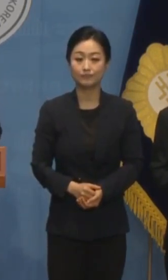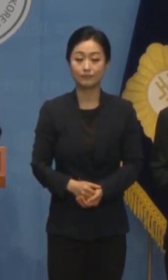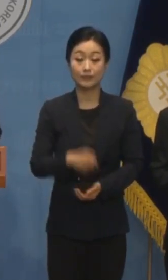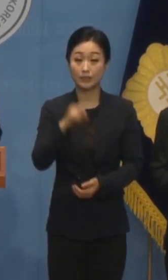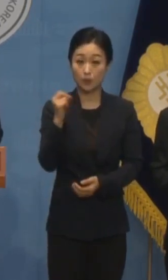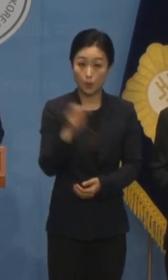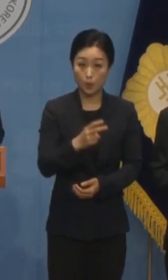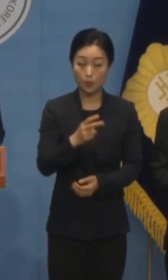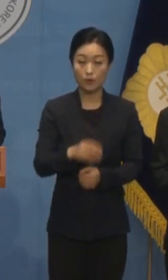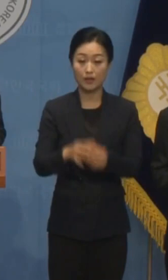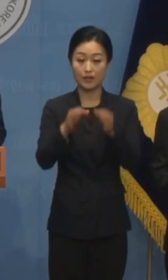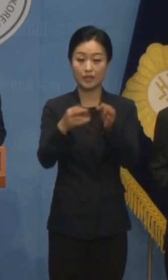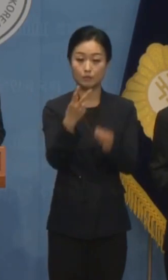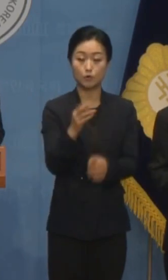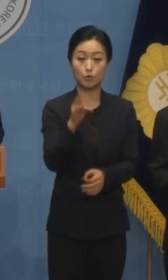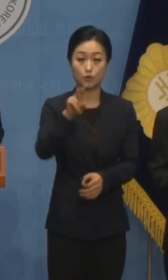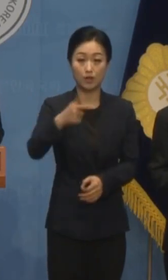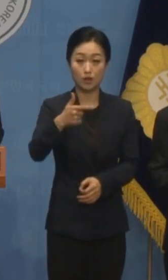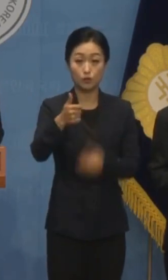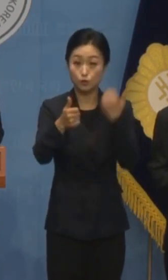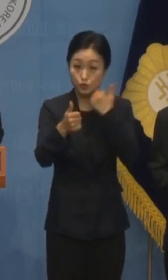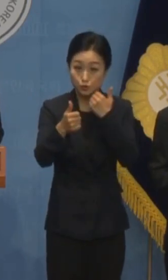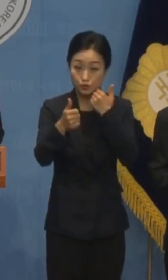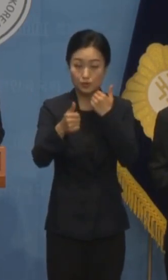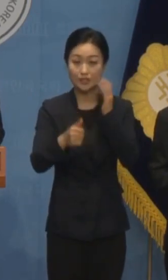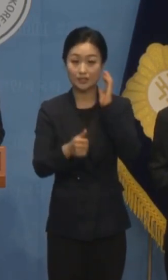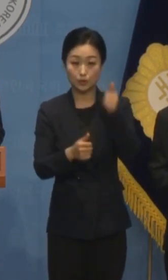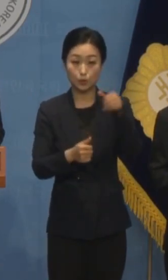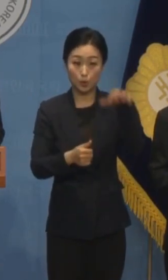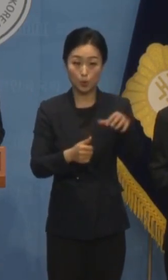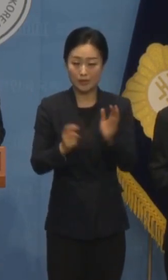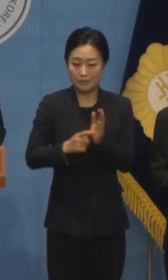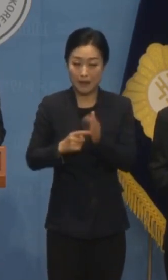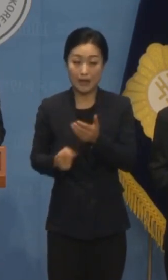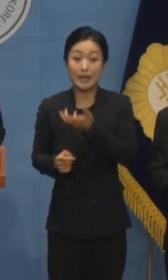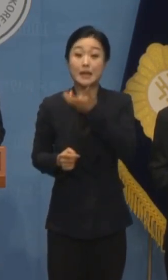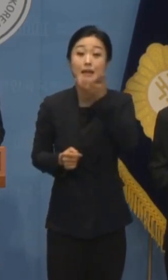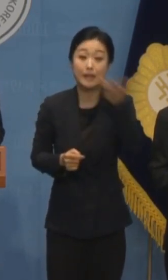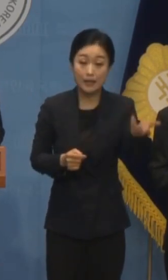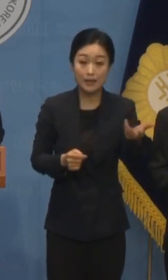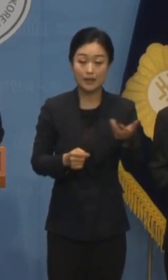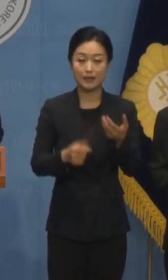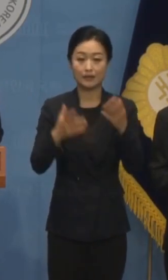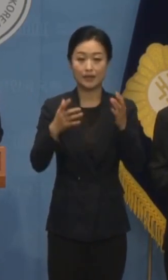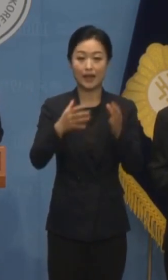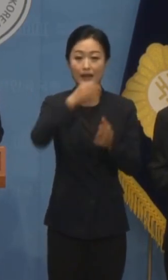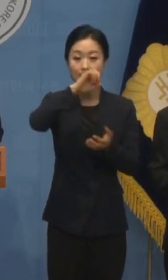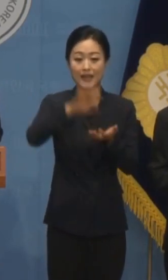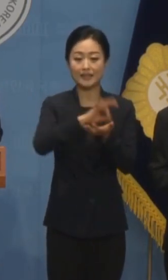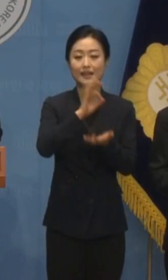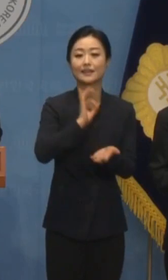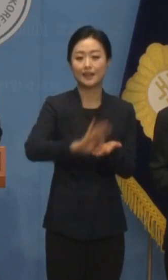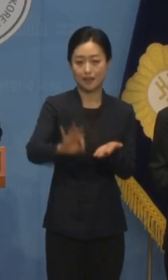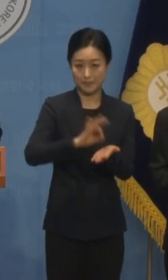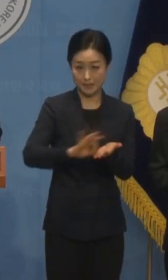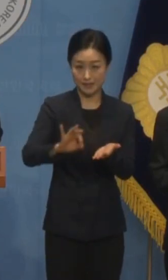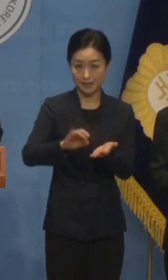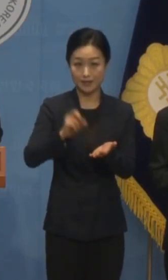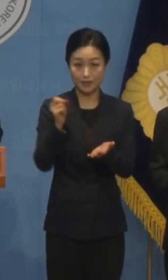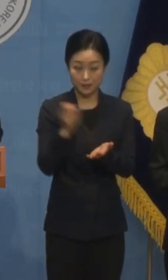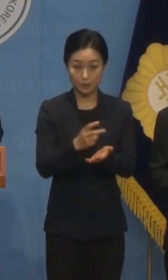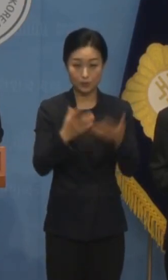게다가 김용현 후보자는 대통령실 졸속 이전을 주도하며 나랏돈을 낭비하고 안보